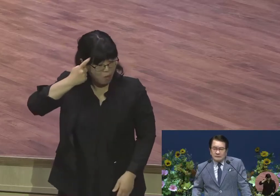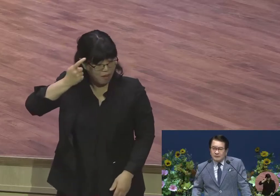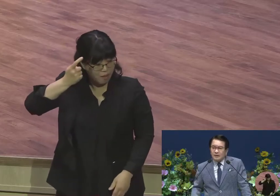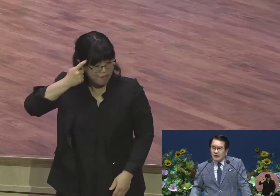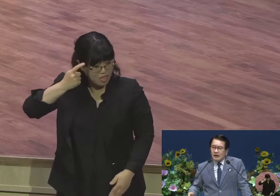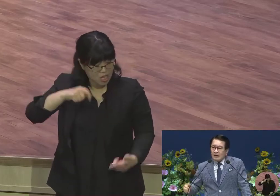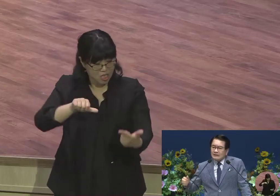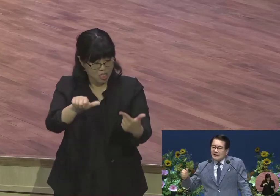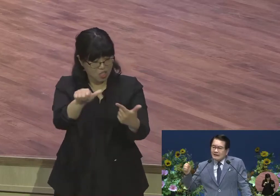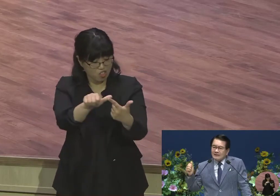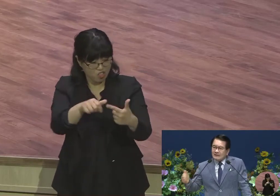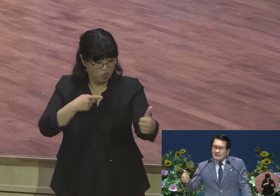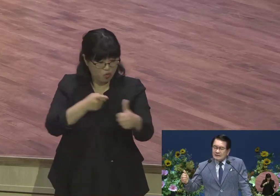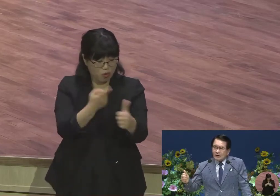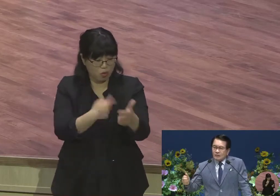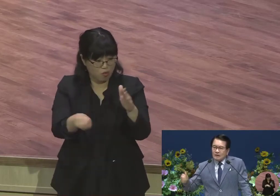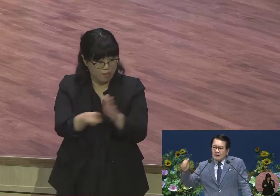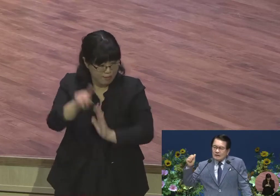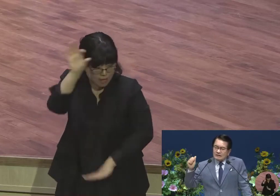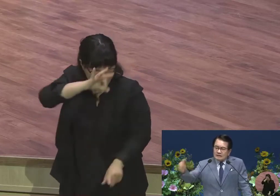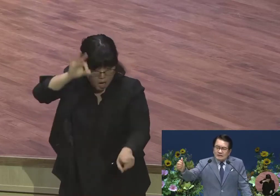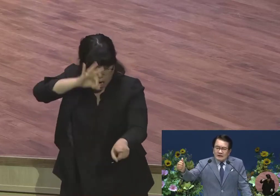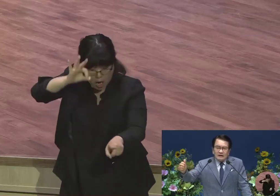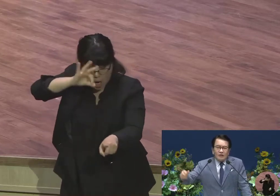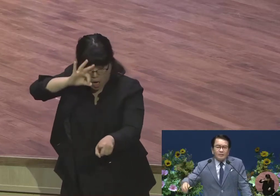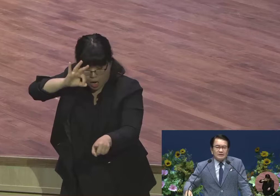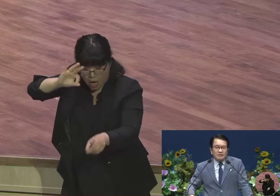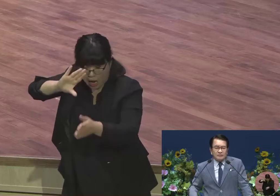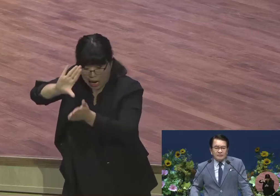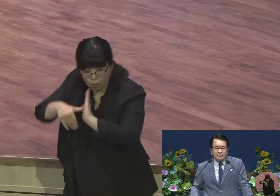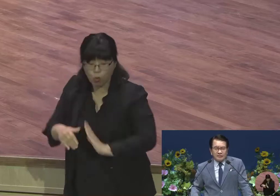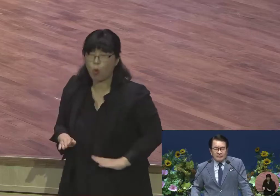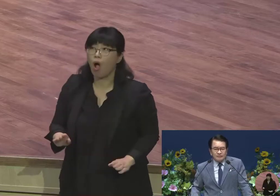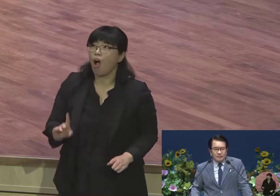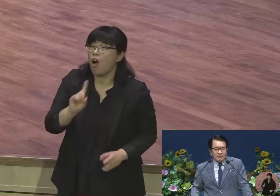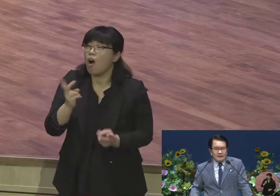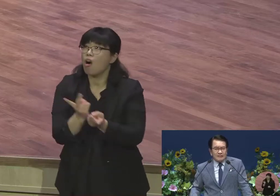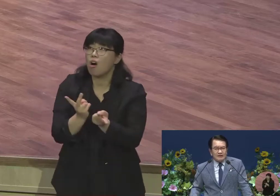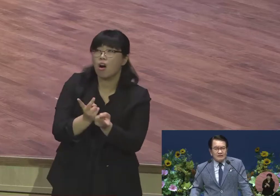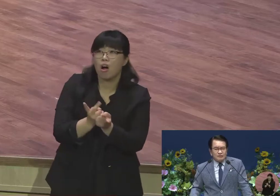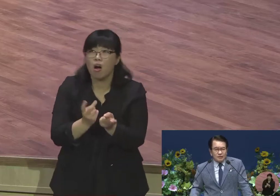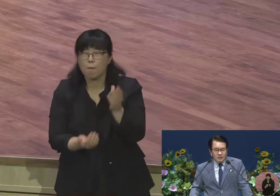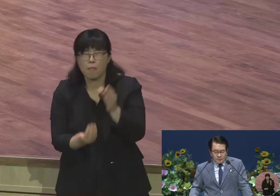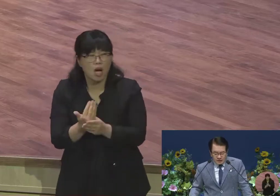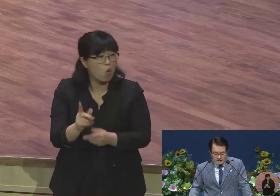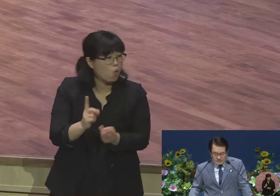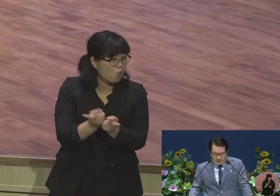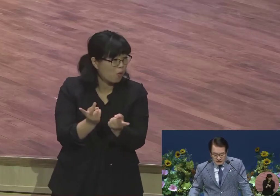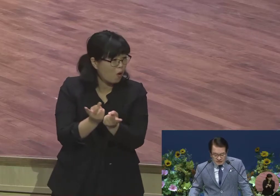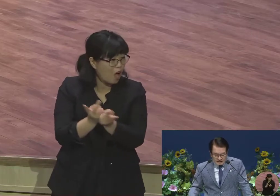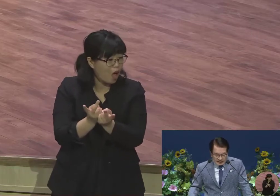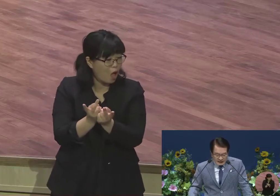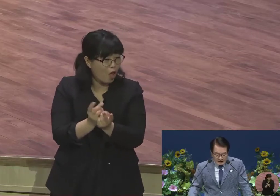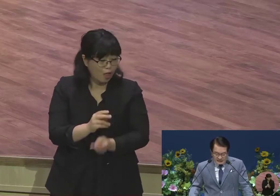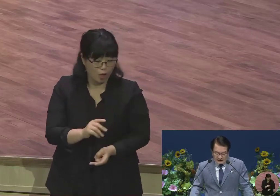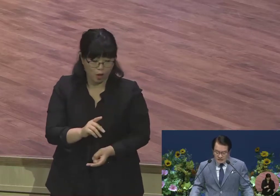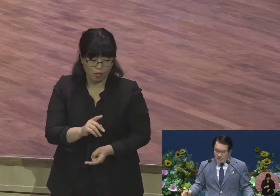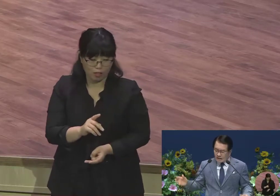리부가가 아들 야곱을 자기 오빠 집으로 외삼촌 라반 집으로 보내죠